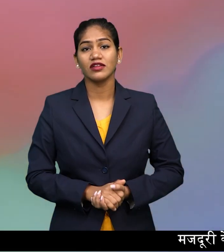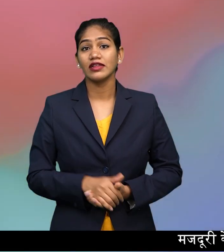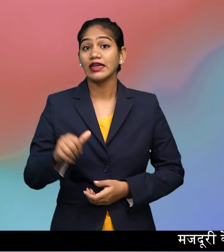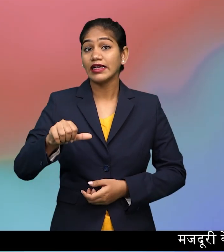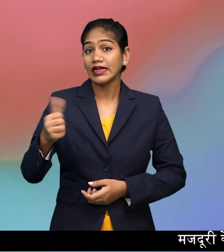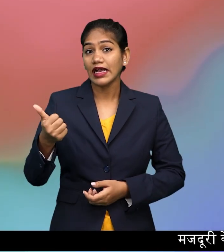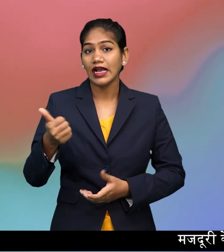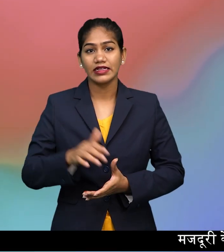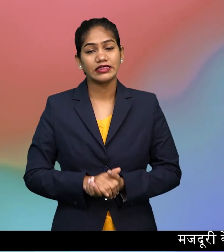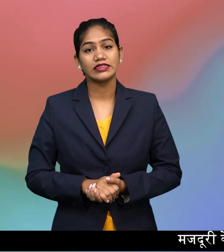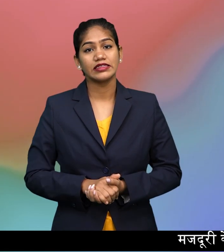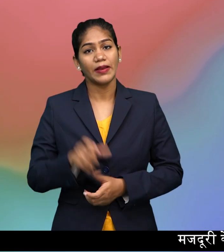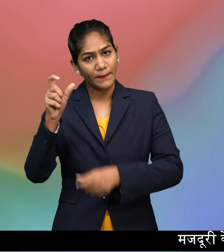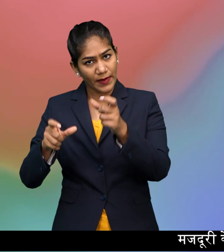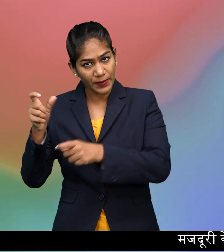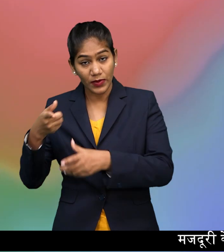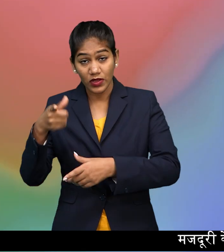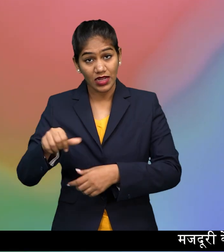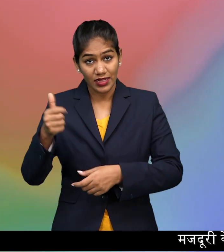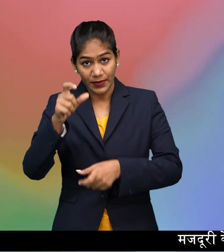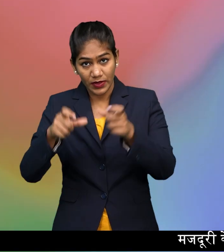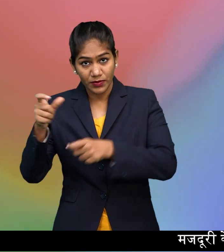मजदूरी के लिए दूसरे के खेत पर काम करते हैं।